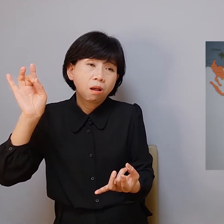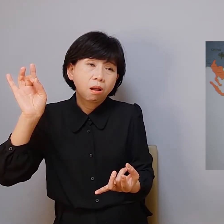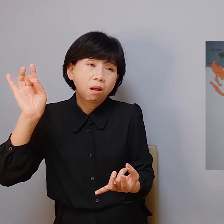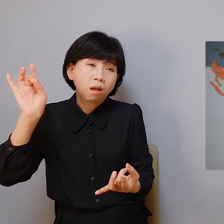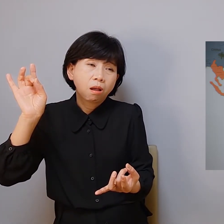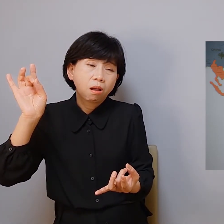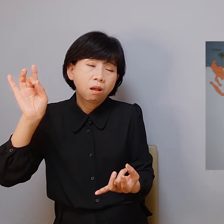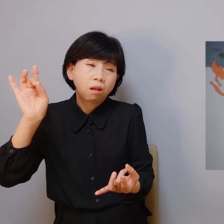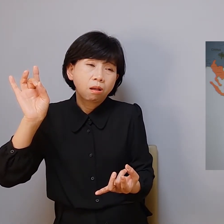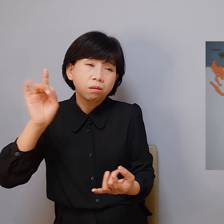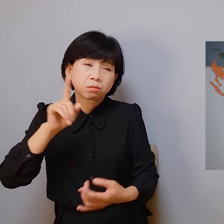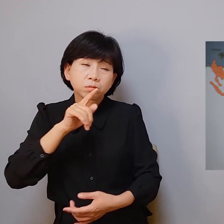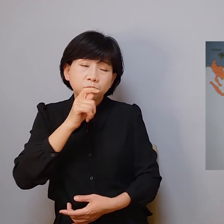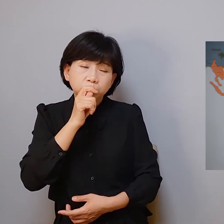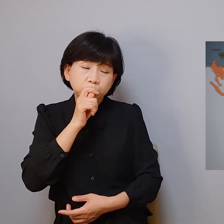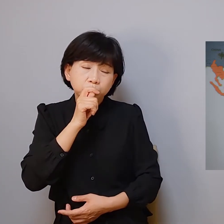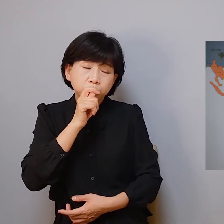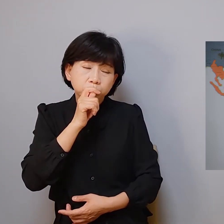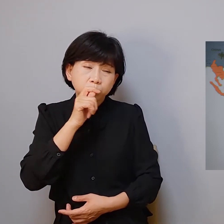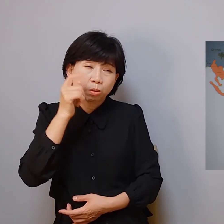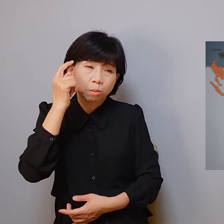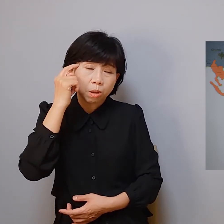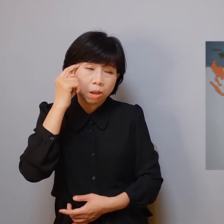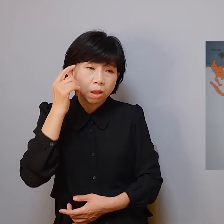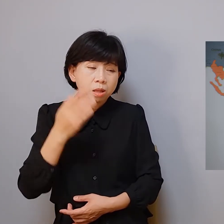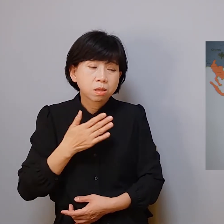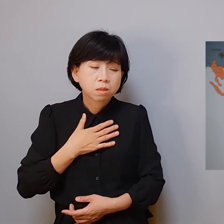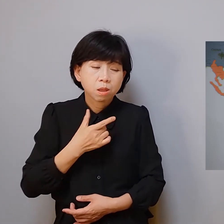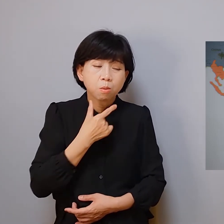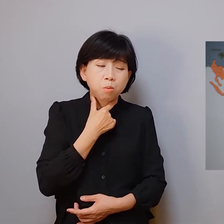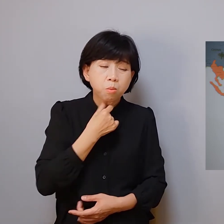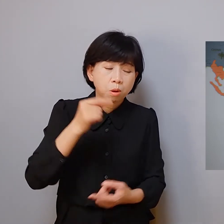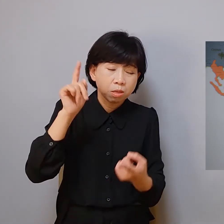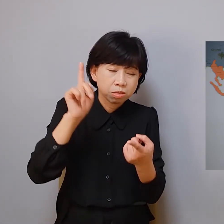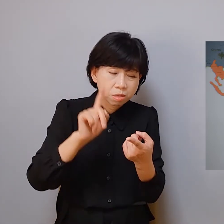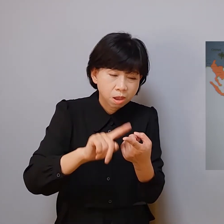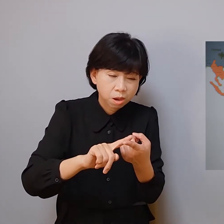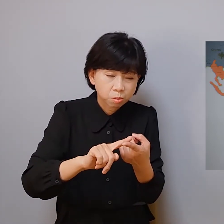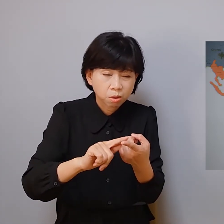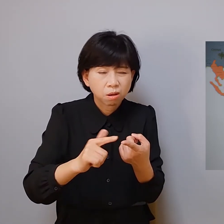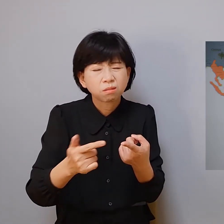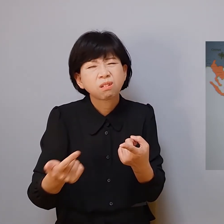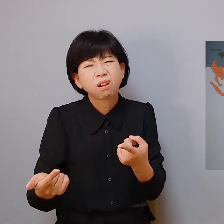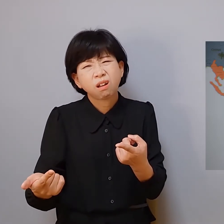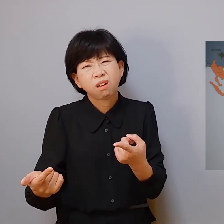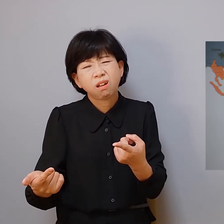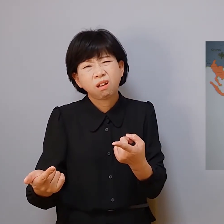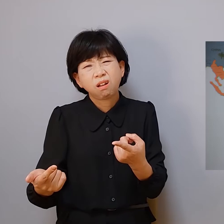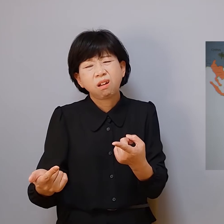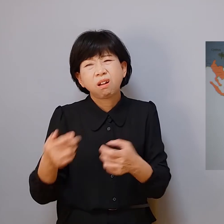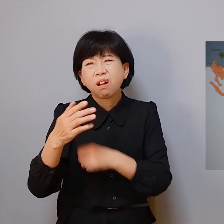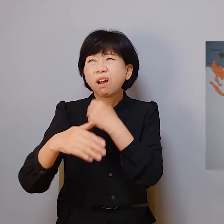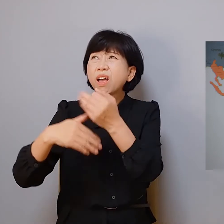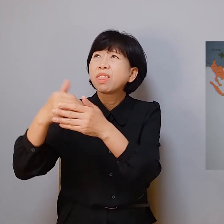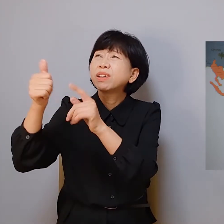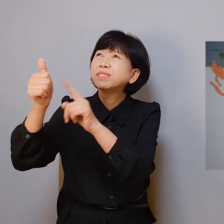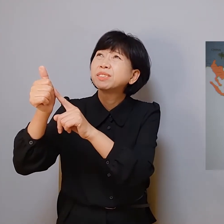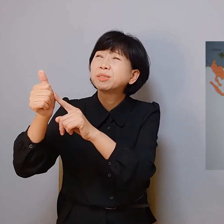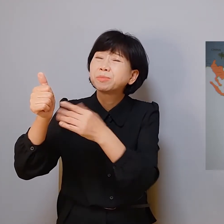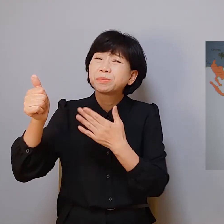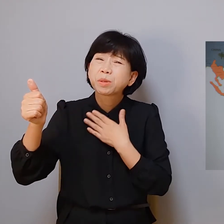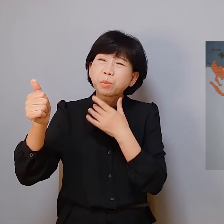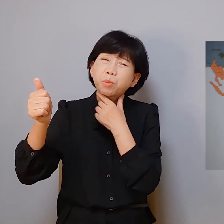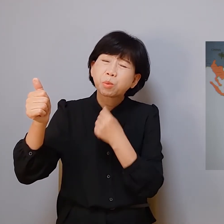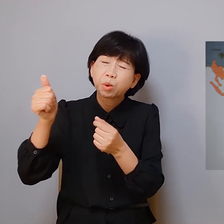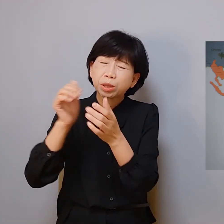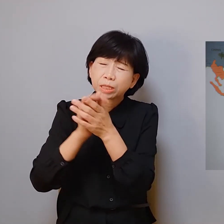말씀하신다 생각할까요? 내가 원하는 대로 응답이 돼야 한다. 내가 기도하는 대로 하나님께서